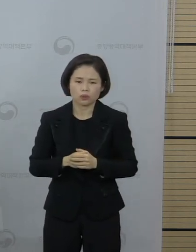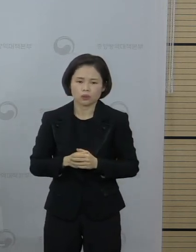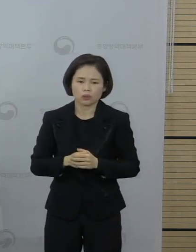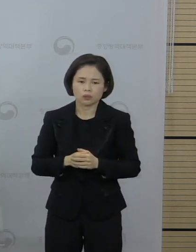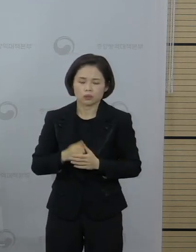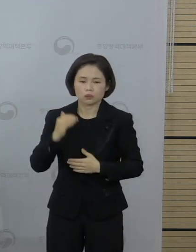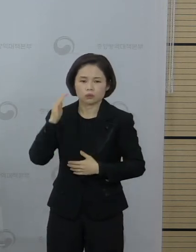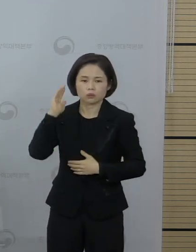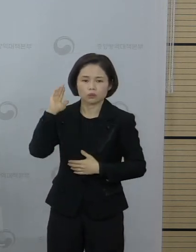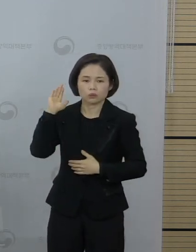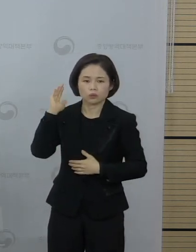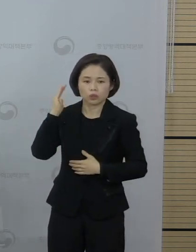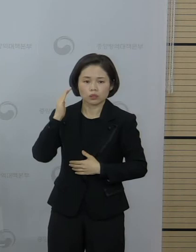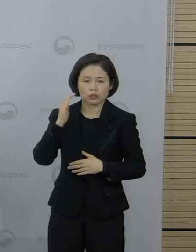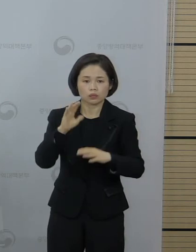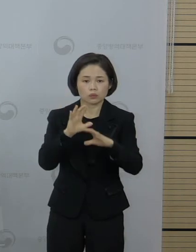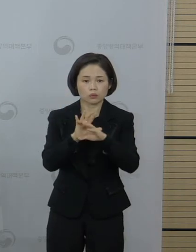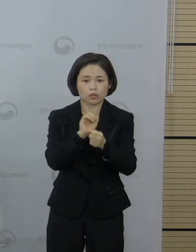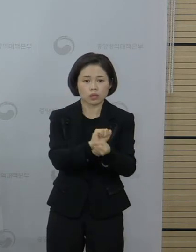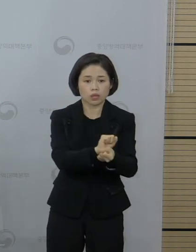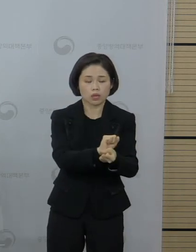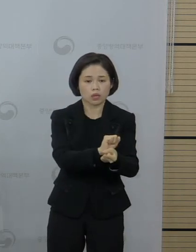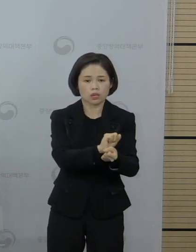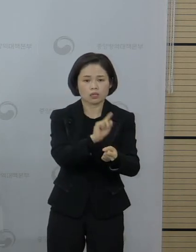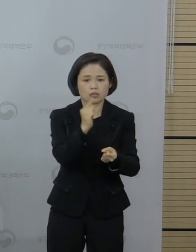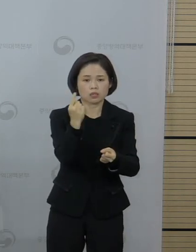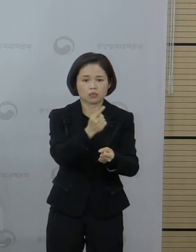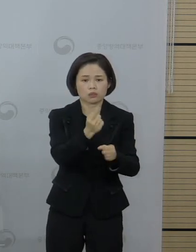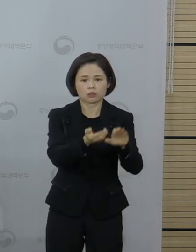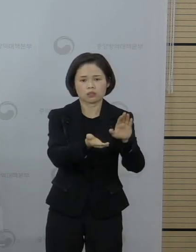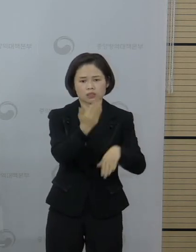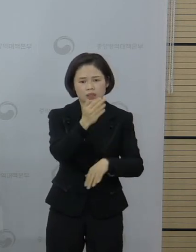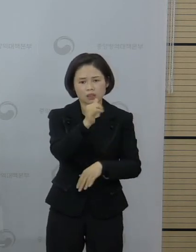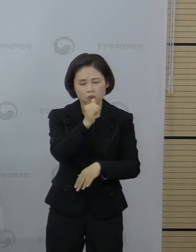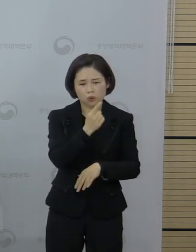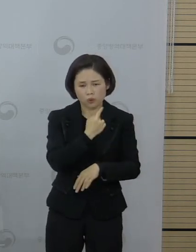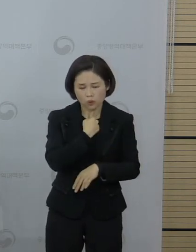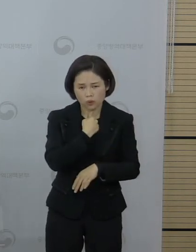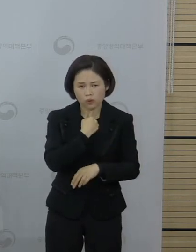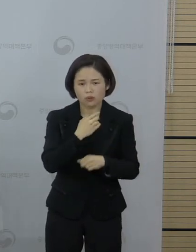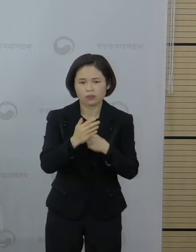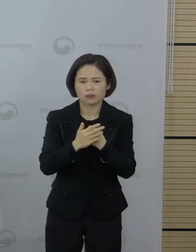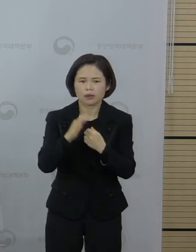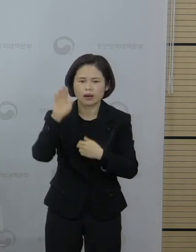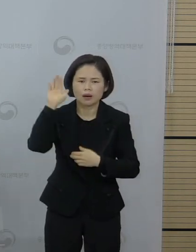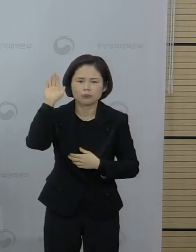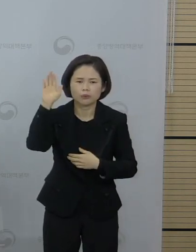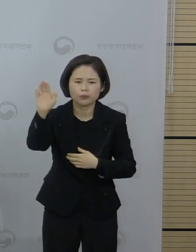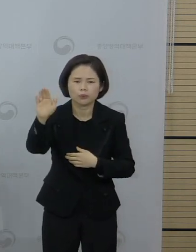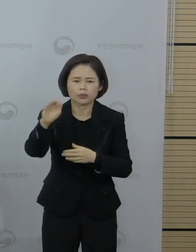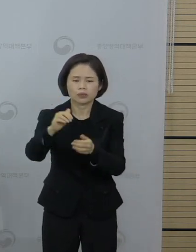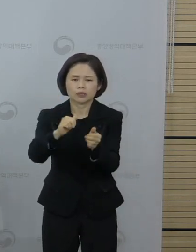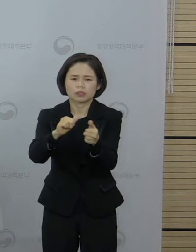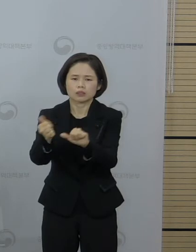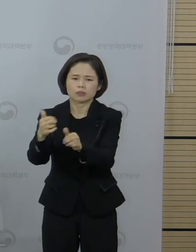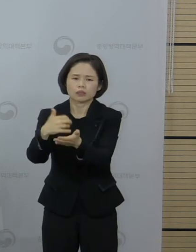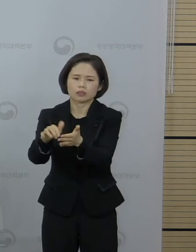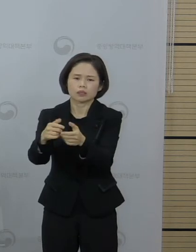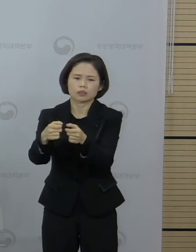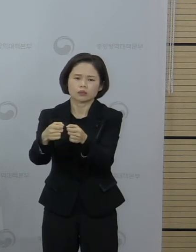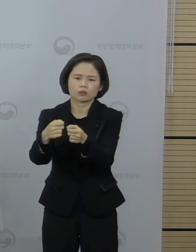세 자릿수의 확진자 발생이 이어져 왔기 때문에 앞으로도 사망자가 늘어날 가능성이 매우